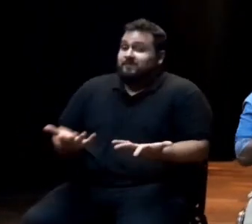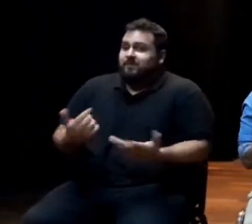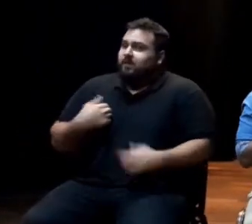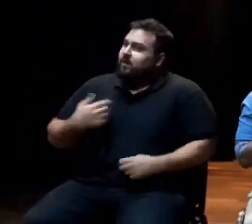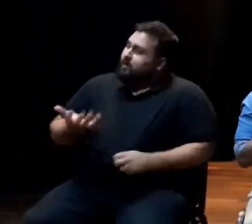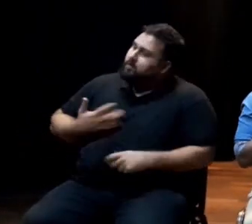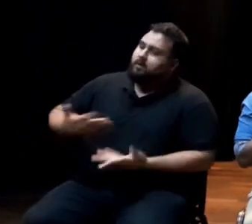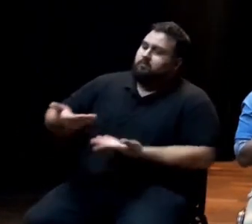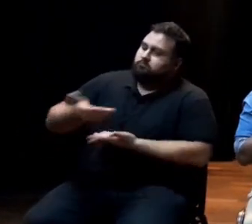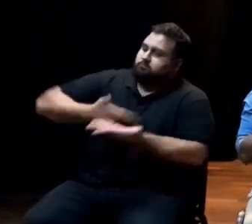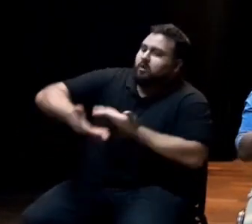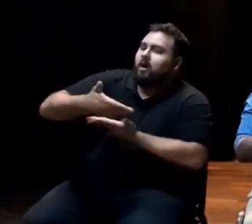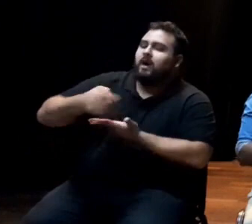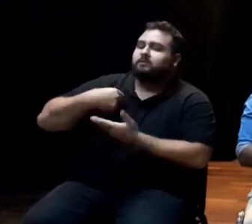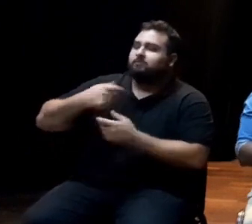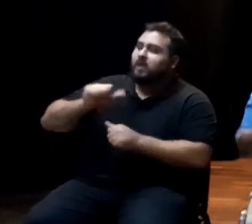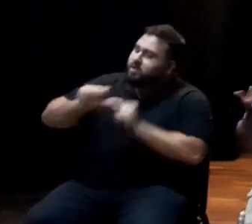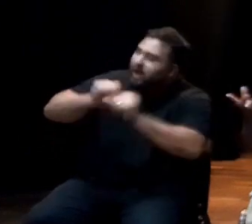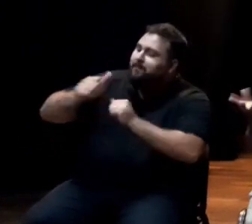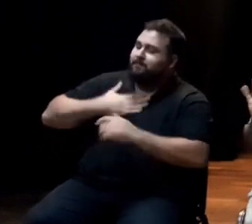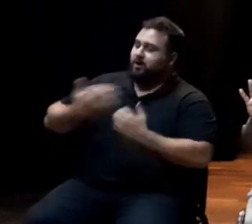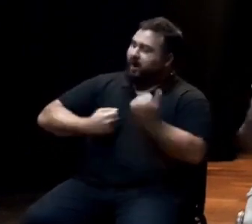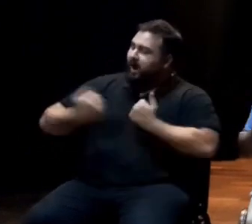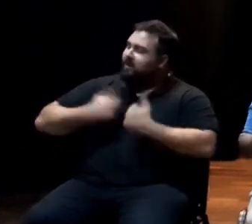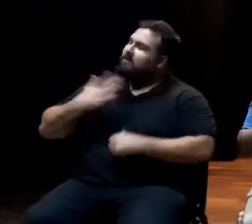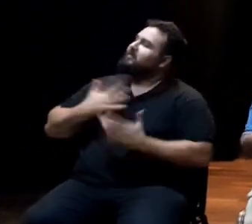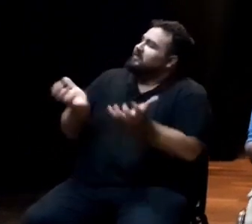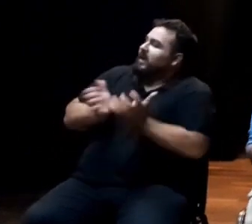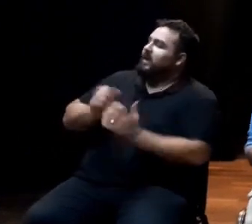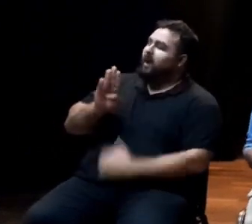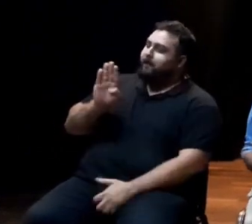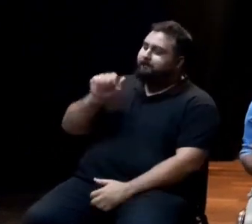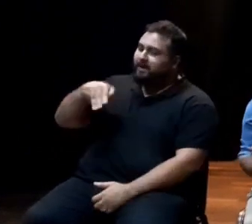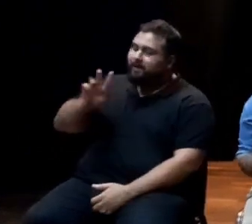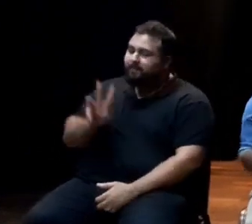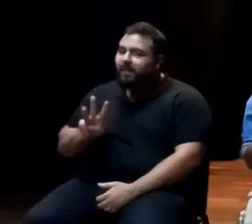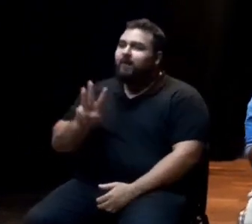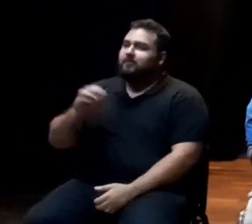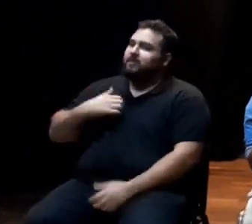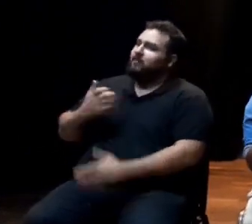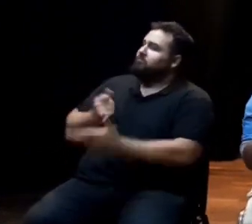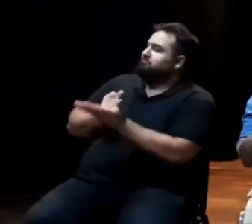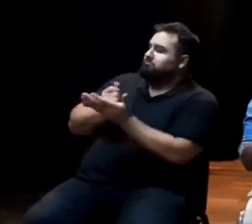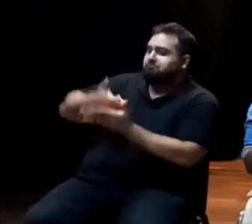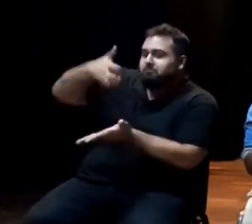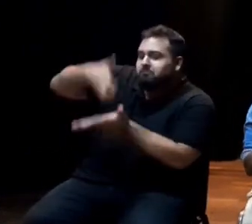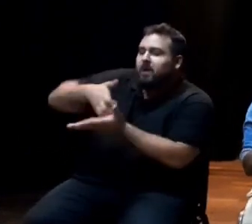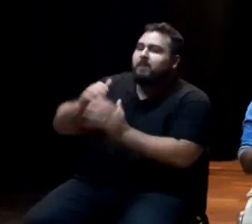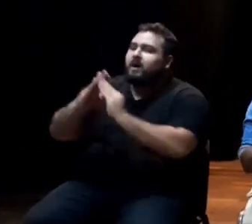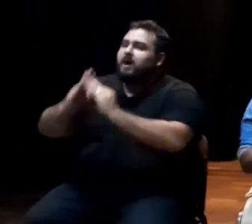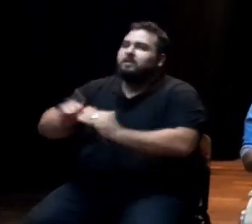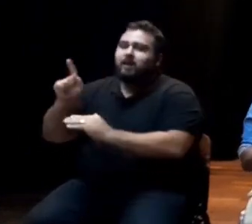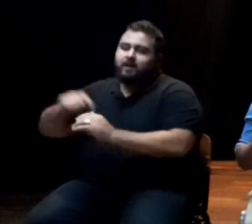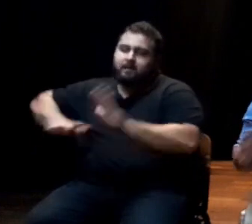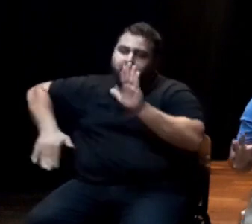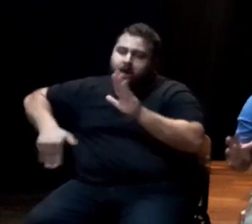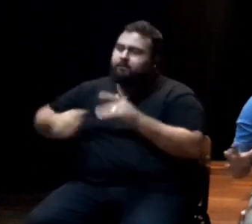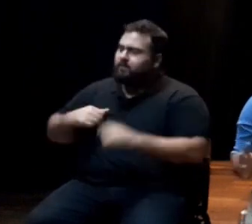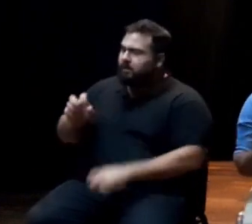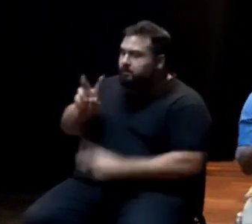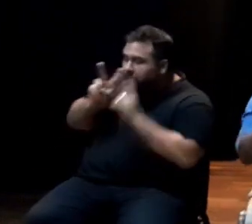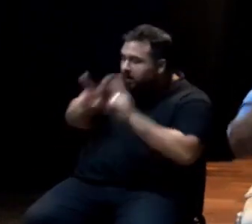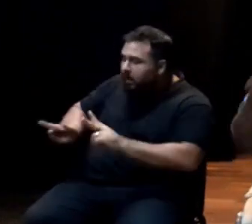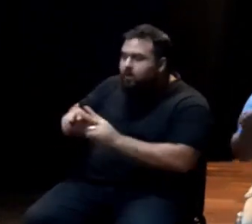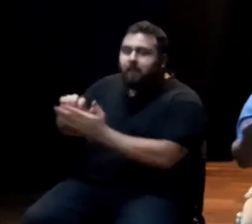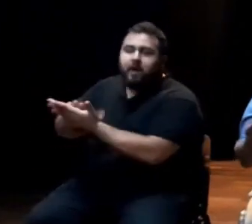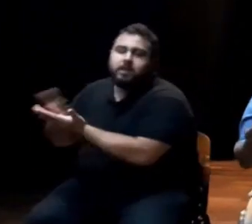eu quero trocar de carro. Eu quero saber de carro. Estou pensando em comprar a casa na praia. Mas eu falei, é porque você está olhando só para a tradução,